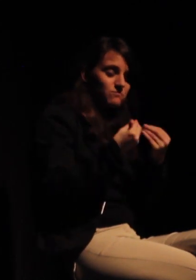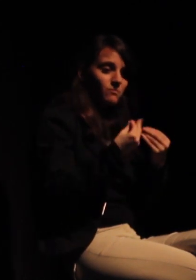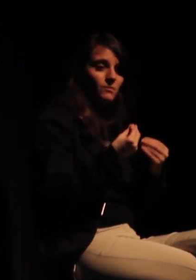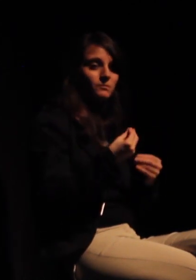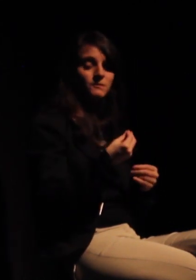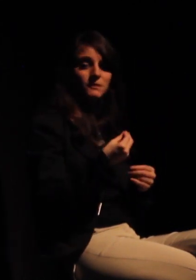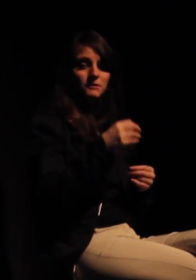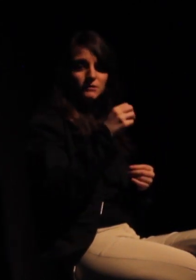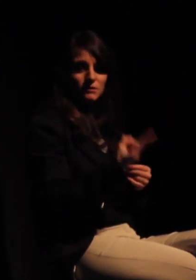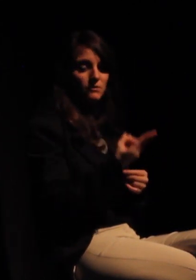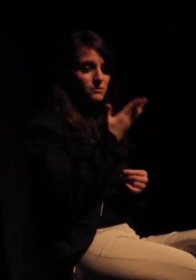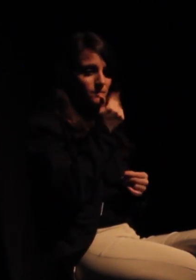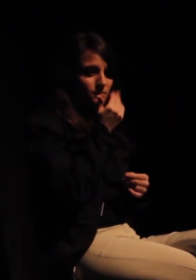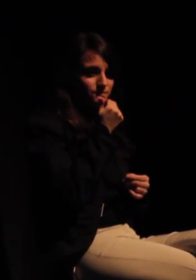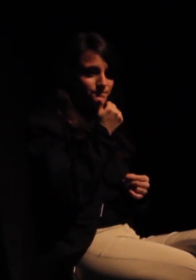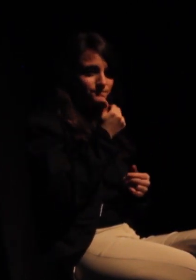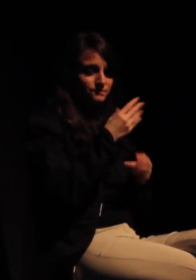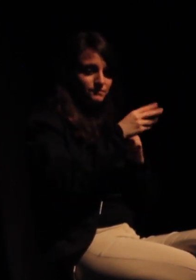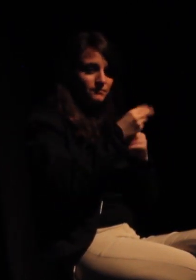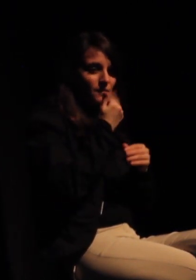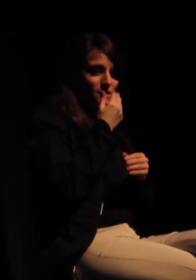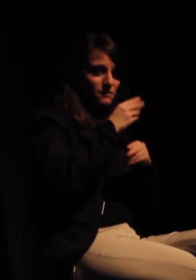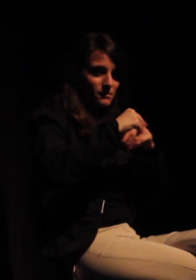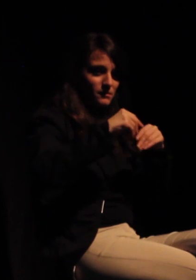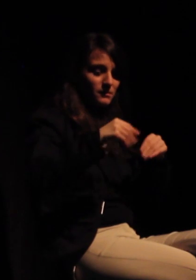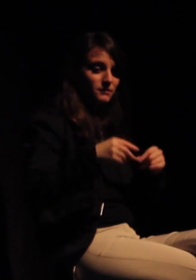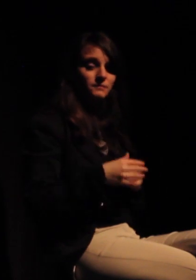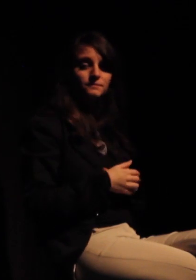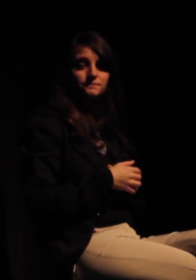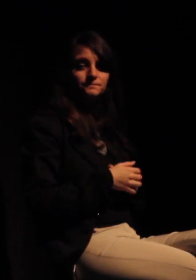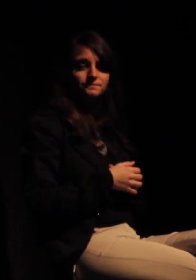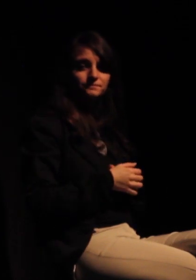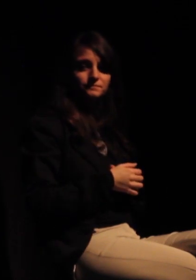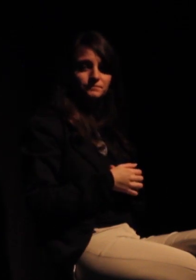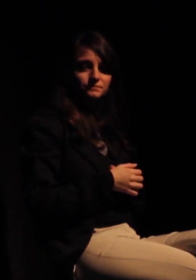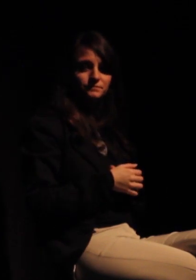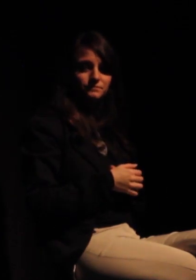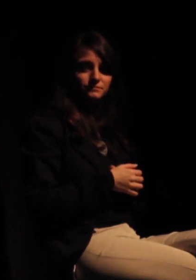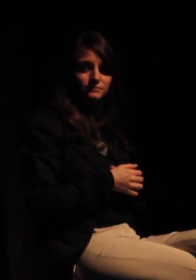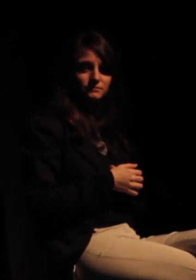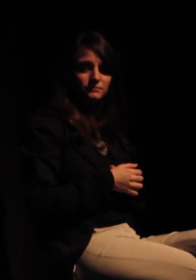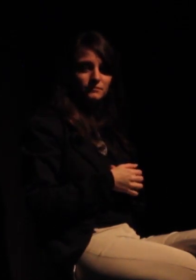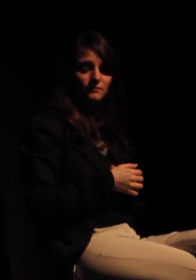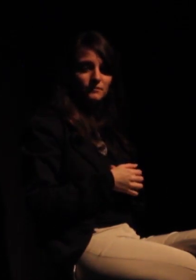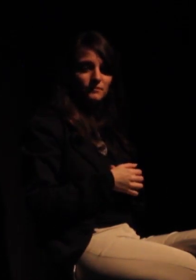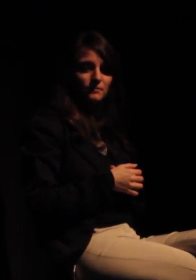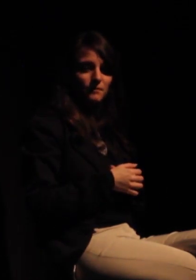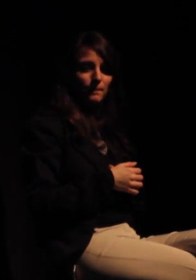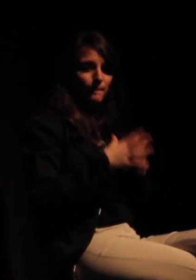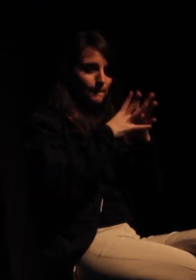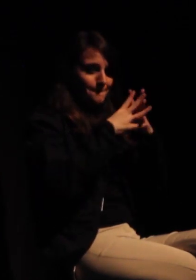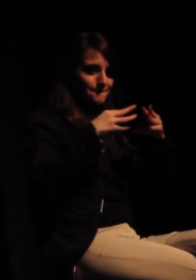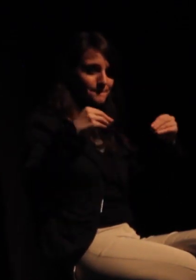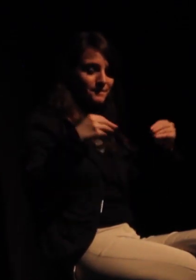ou come o resto de uma comidinha, uma água que ele já bebeu, você passa a